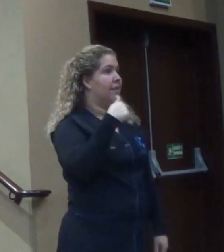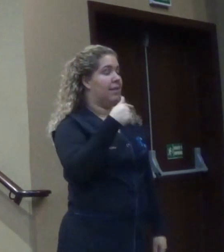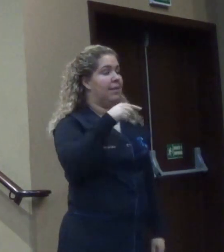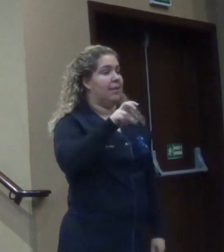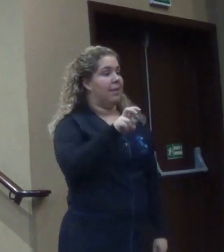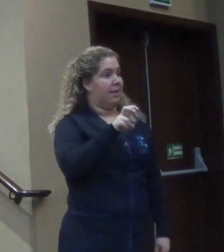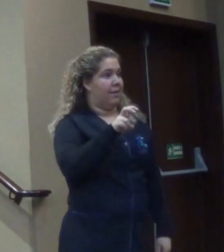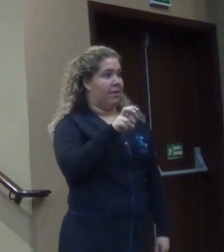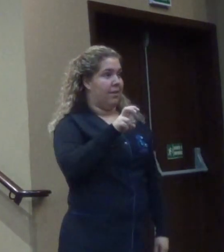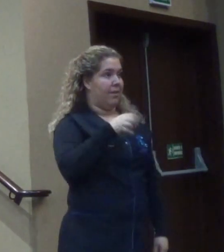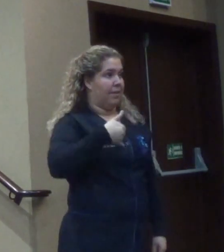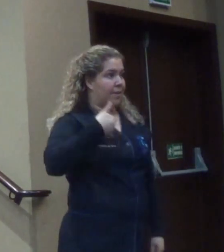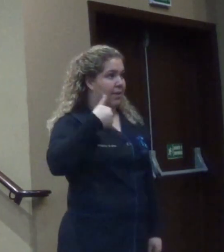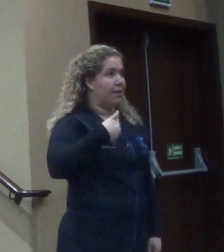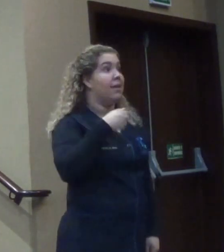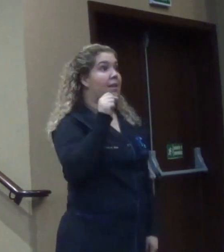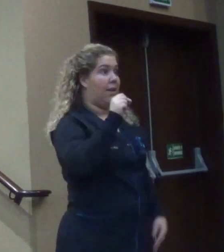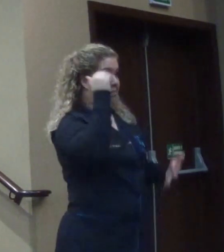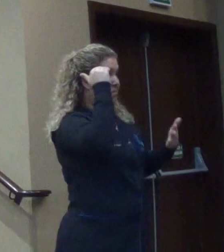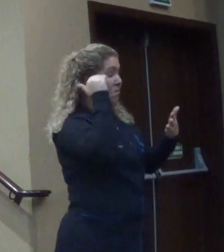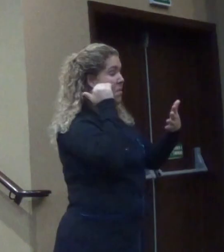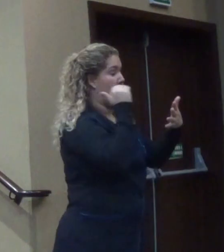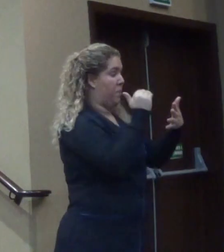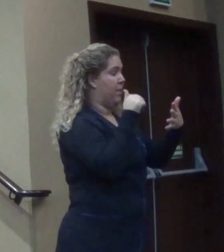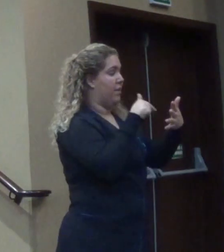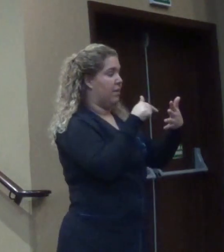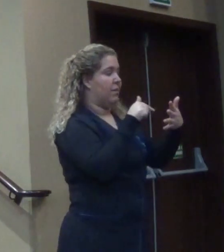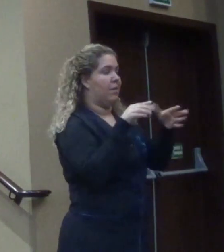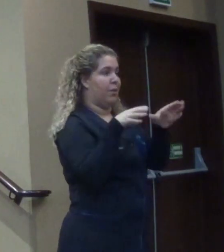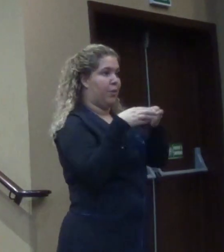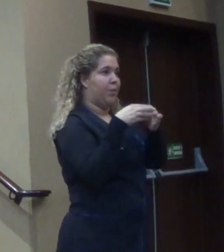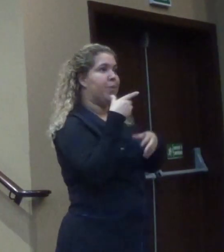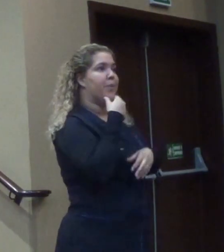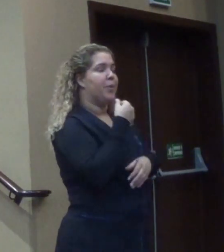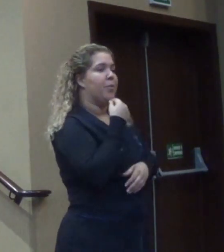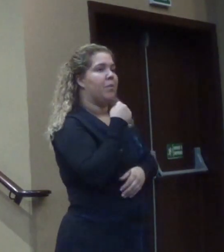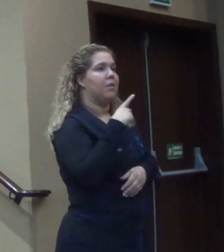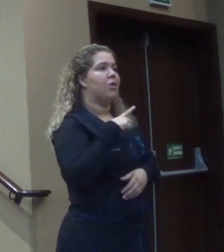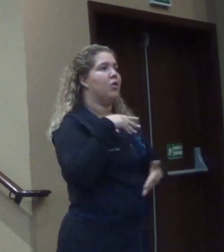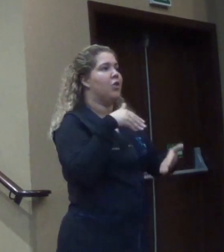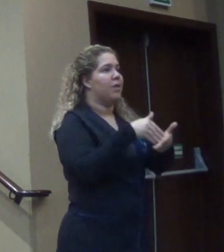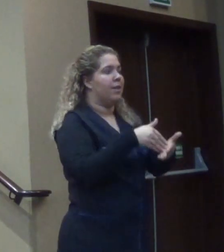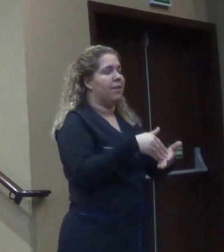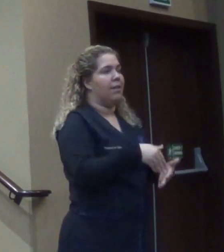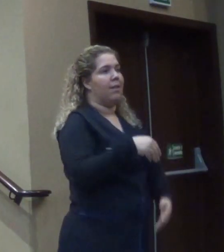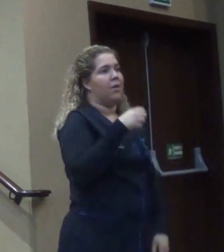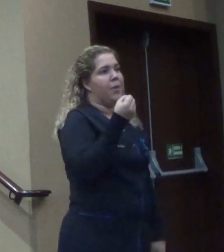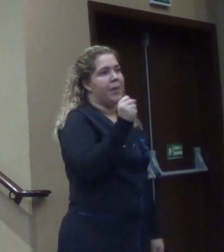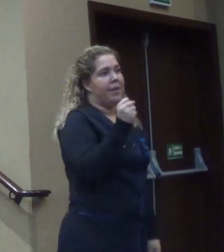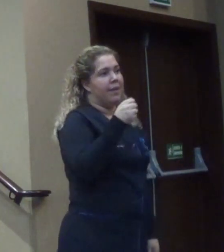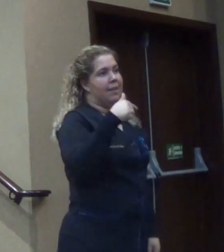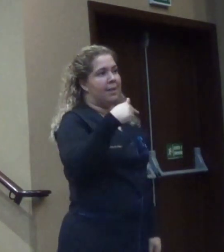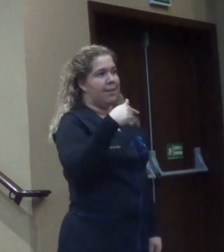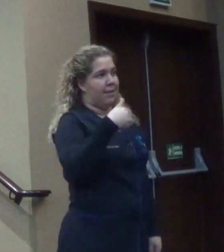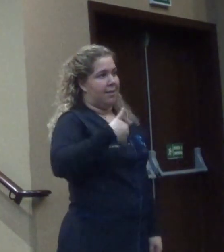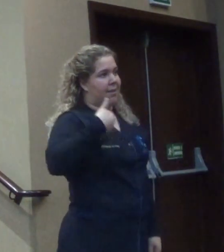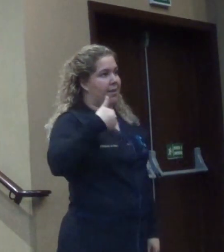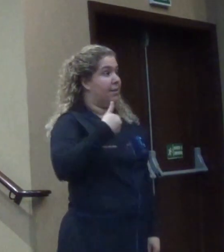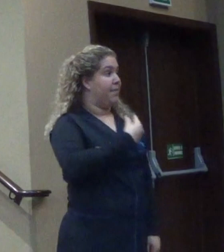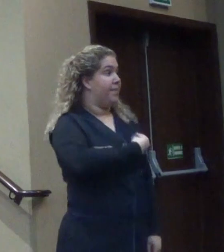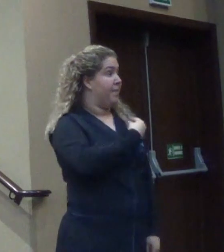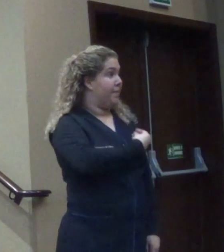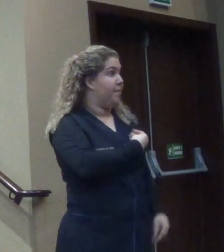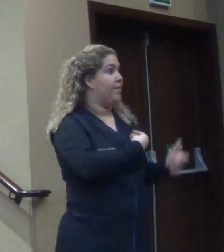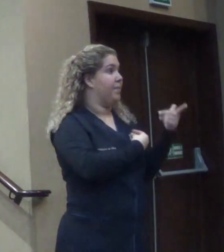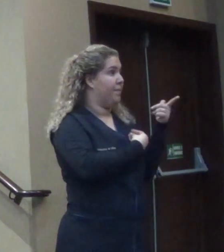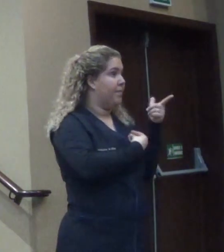anos. E os que faziam os 5 itens tinham uma expectativa de 87,6 anos. Então,